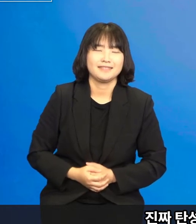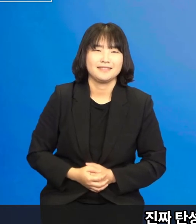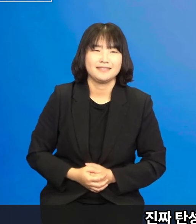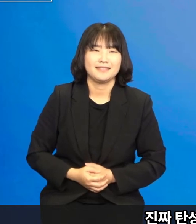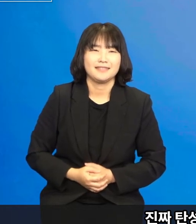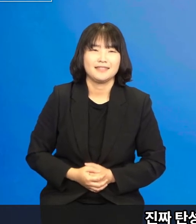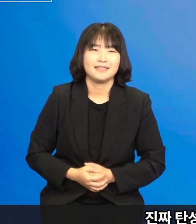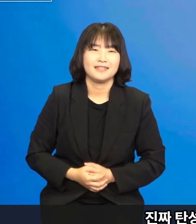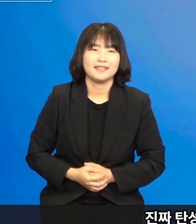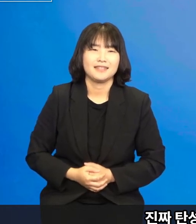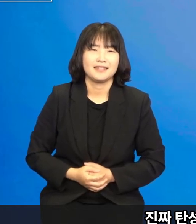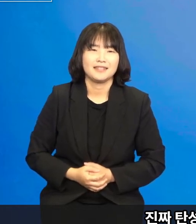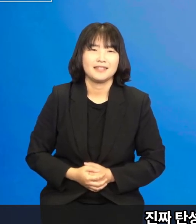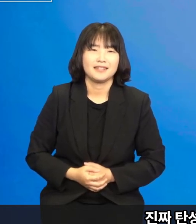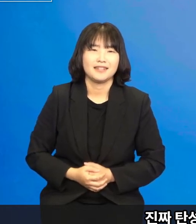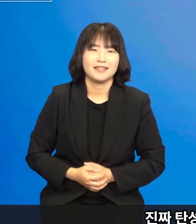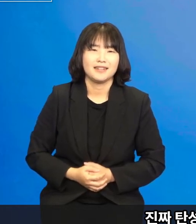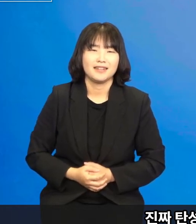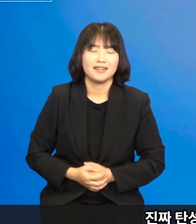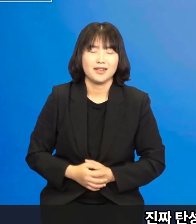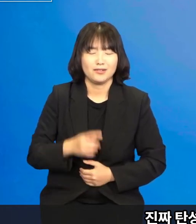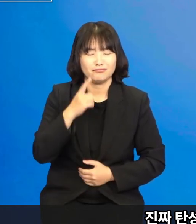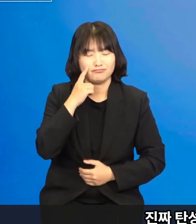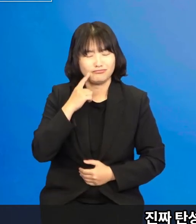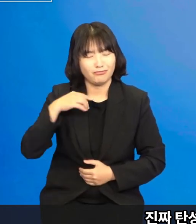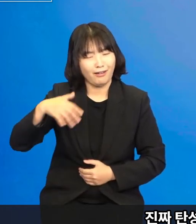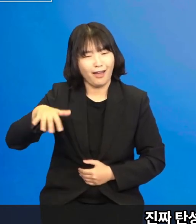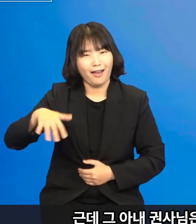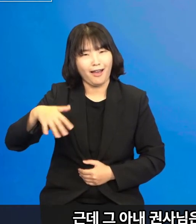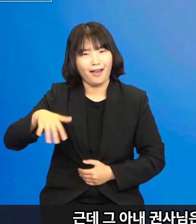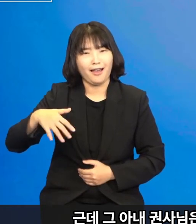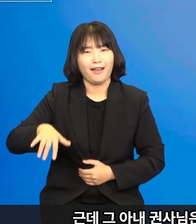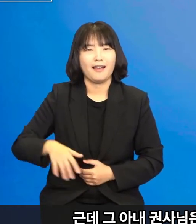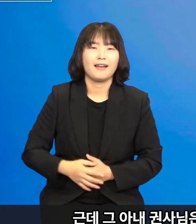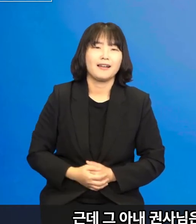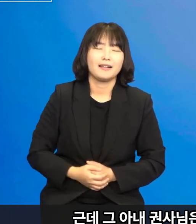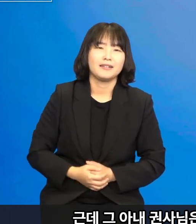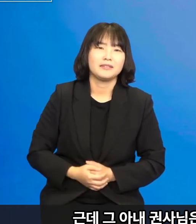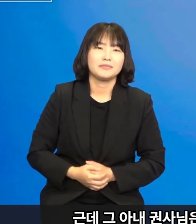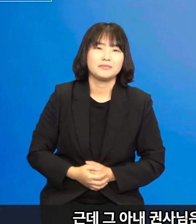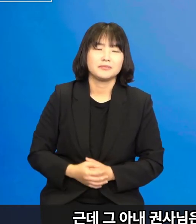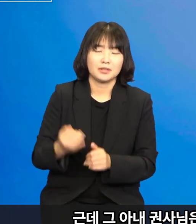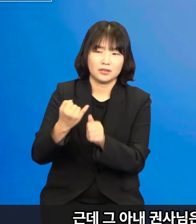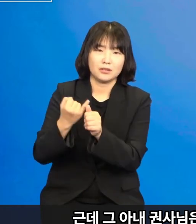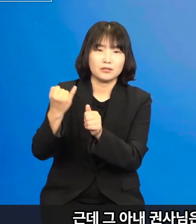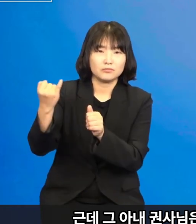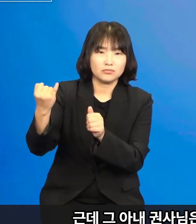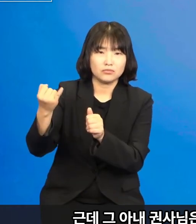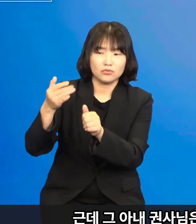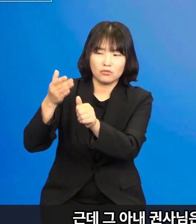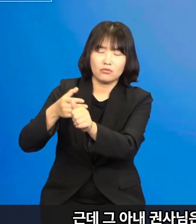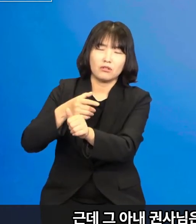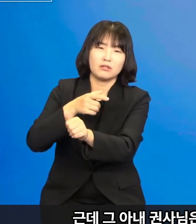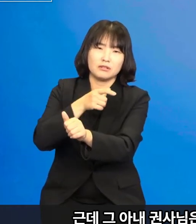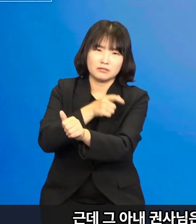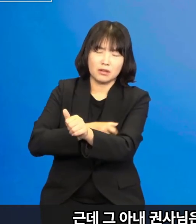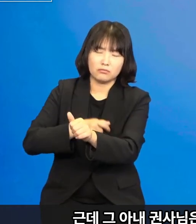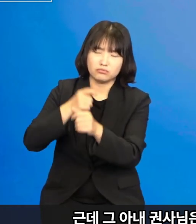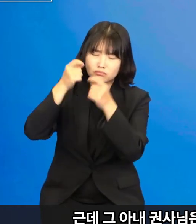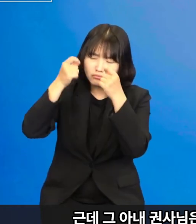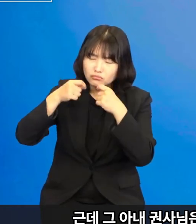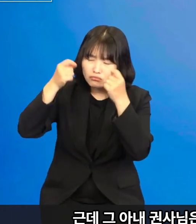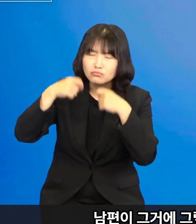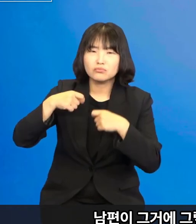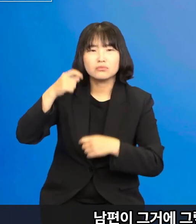진짜 탄성이 나요. 탄성이. 근데 그 아내 권사님은 막 우시는 거예요. 왜